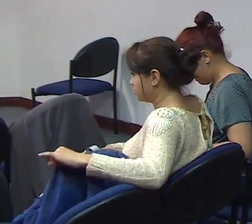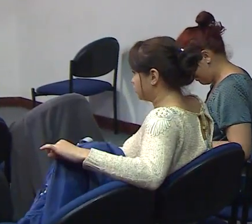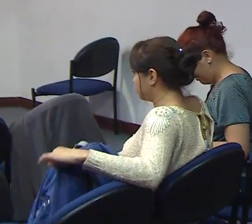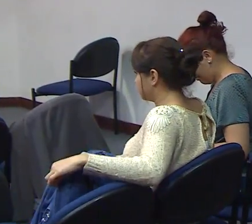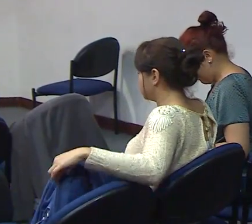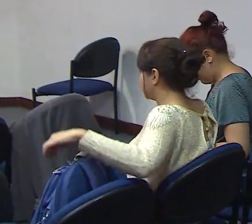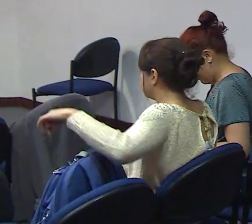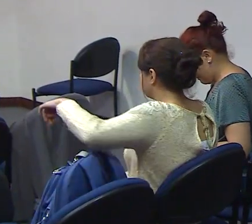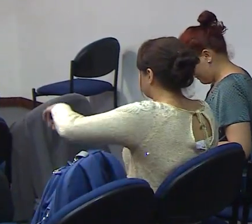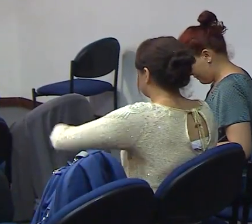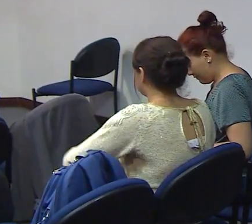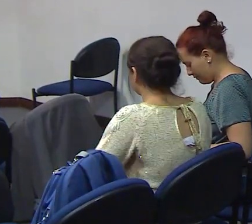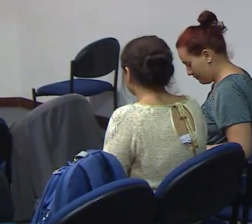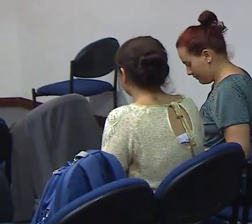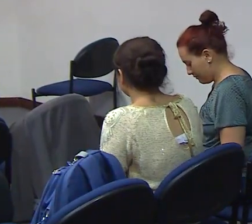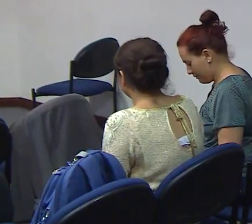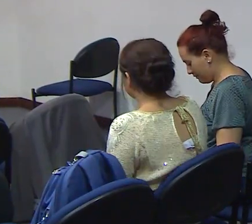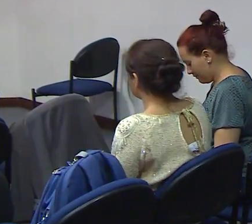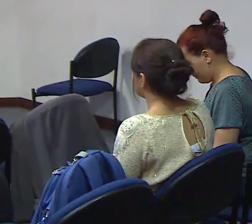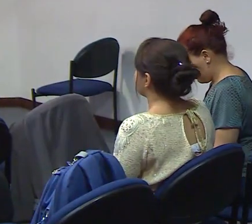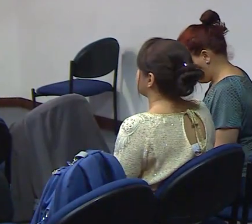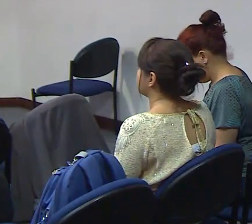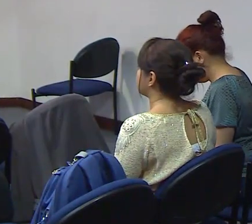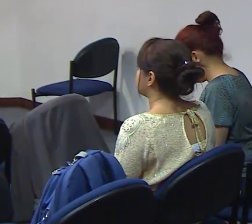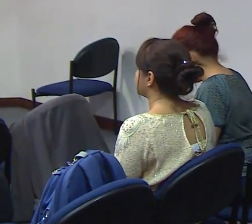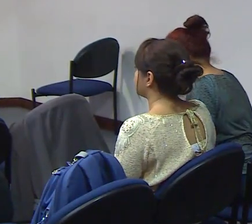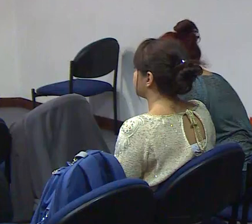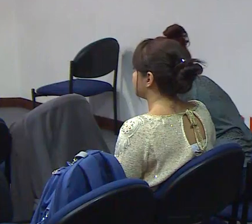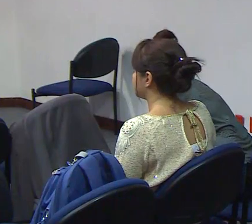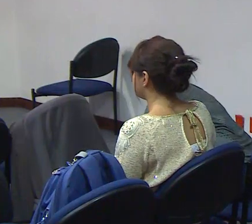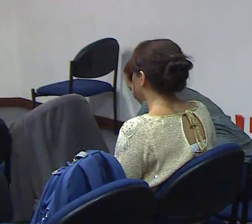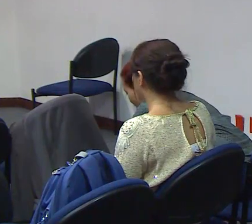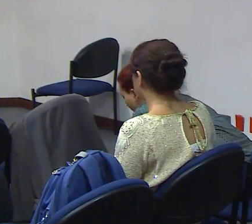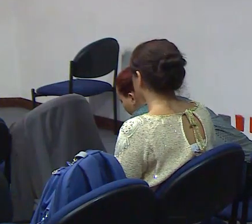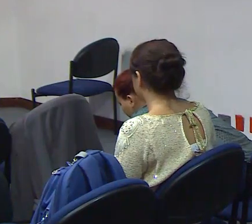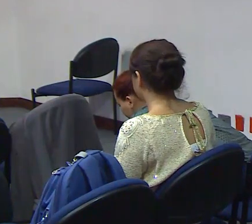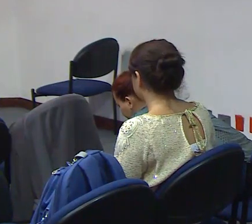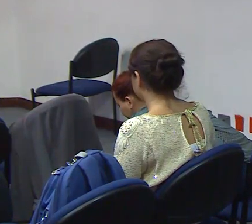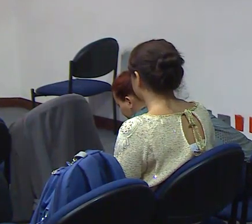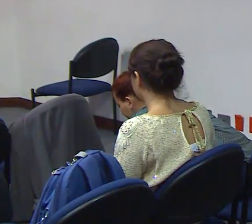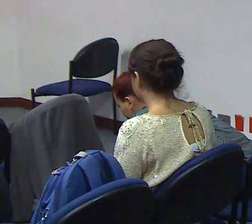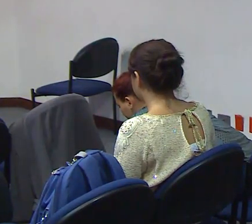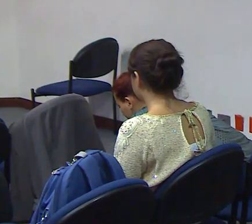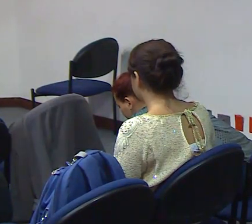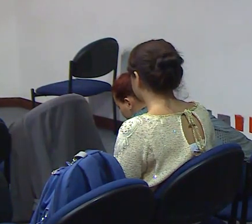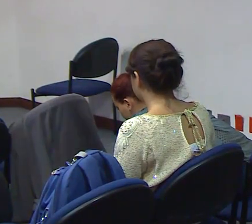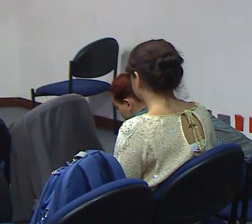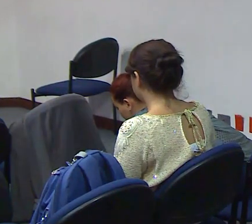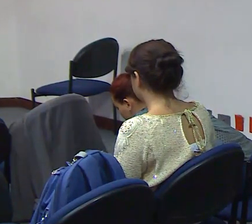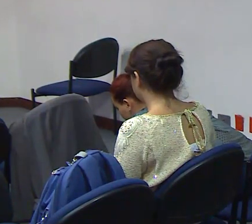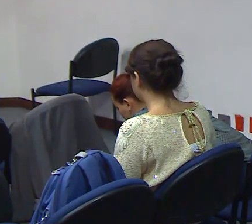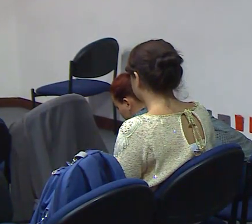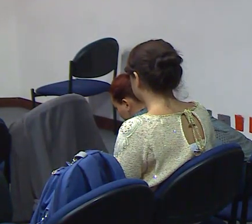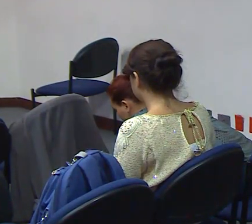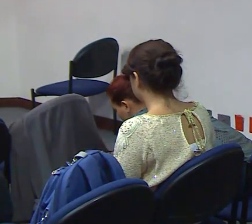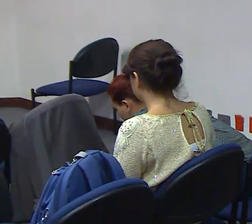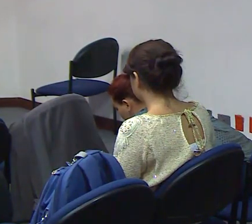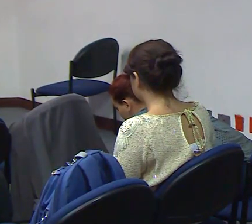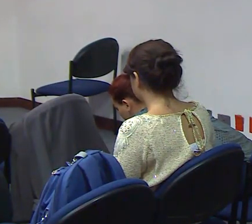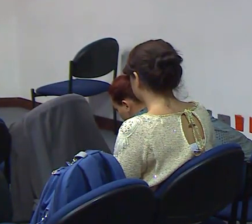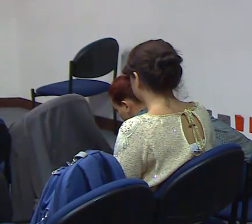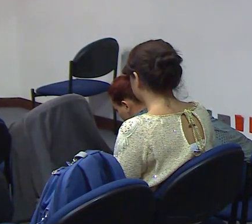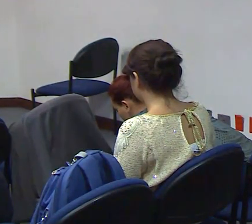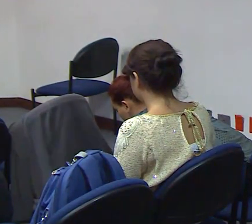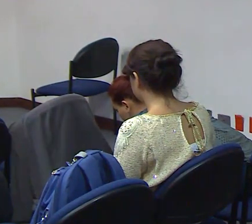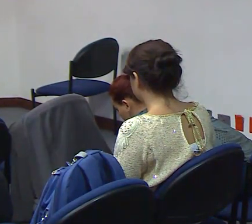como en el estrés o en el correc corre del día yo soy una de las personas que piensa que aparte porque una de mis pasiones es la